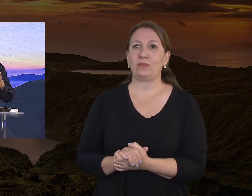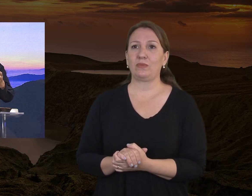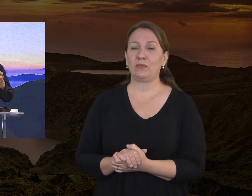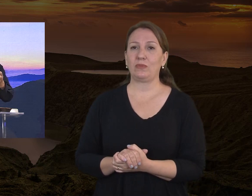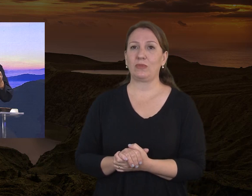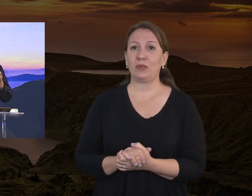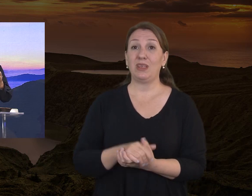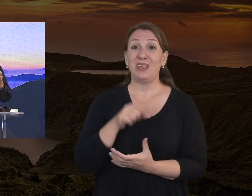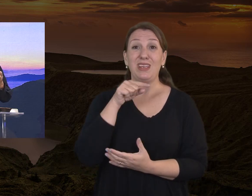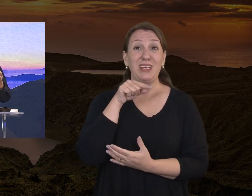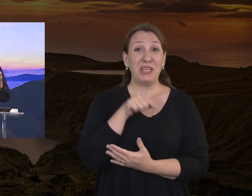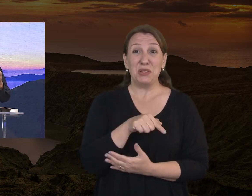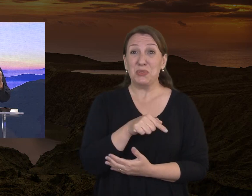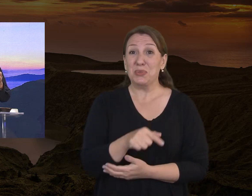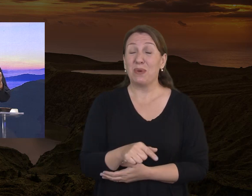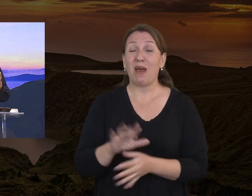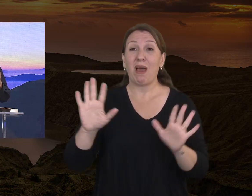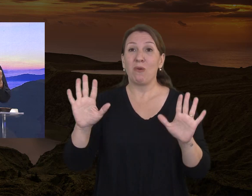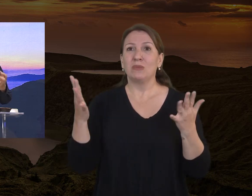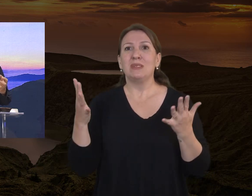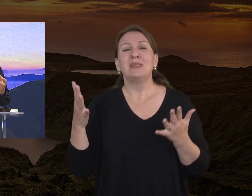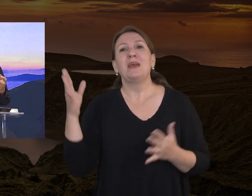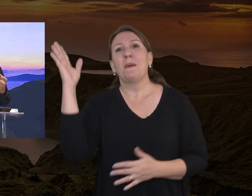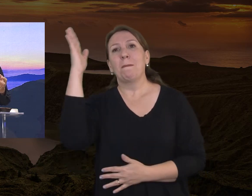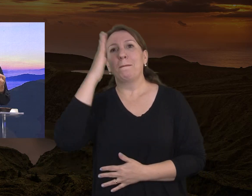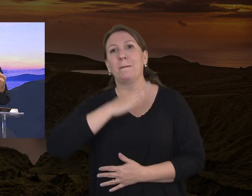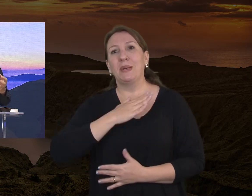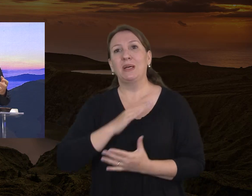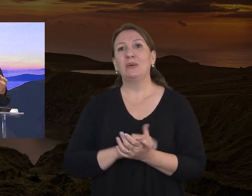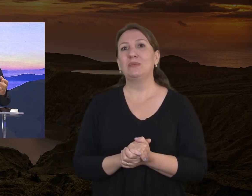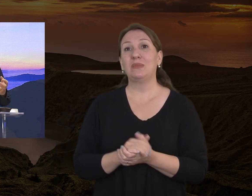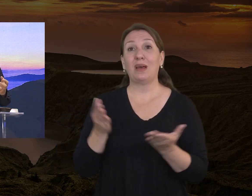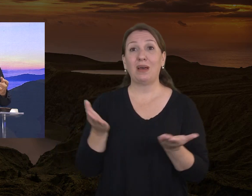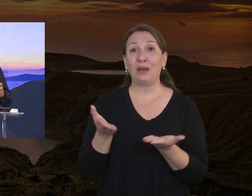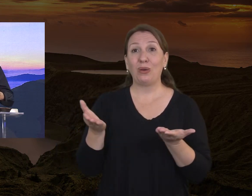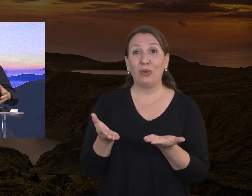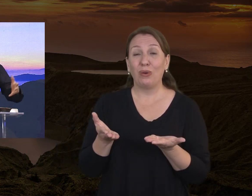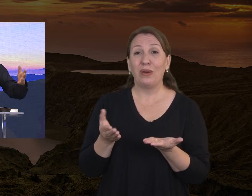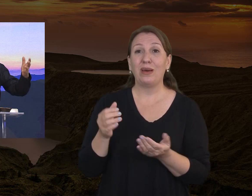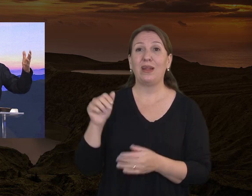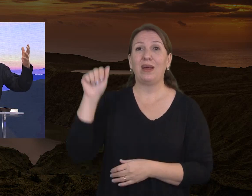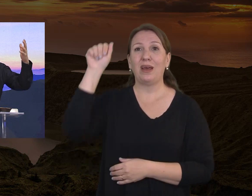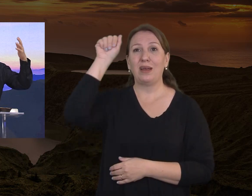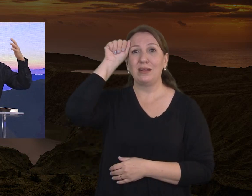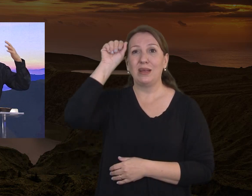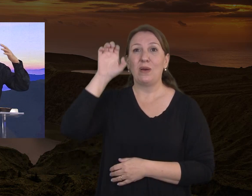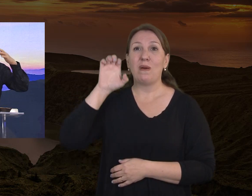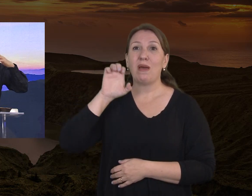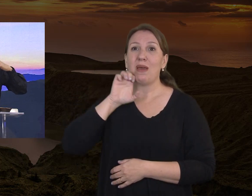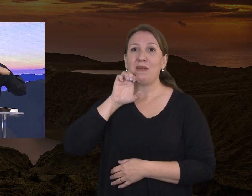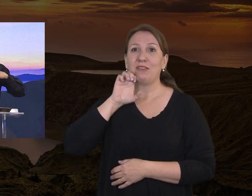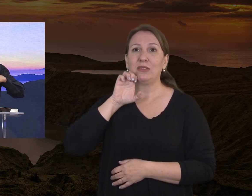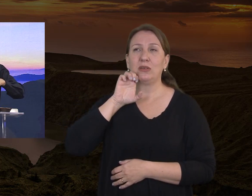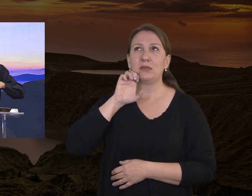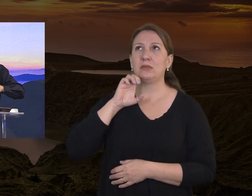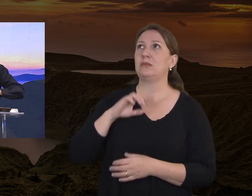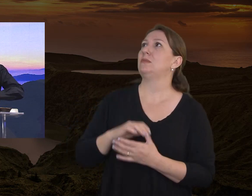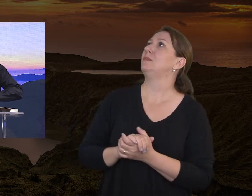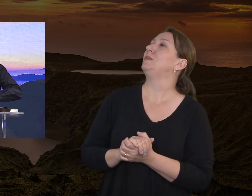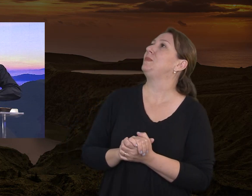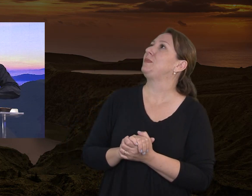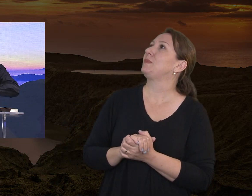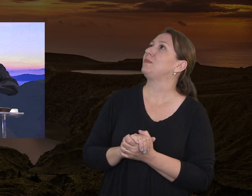se desconectaram de Deus. Desconectaram de Deus. Aí a maldição